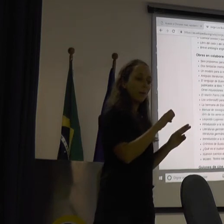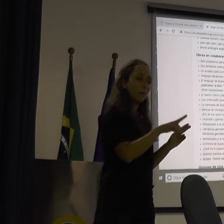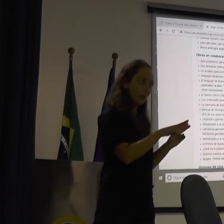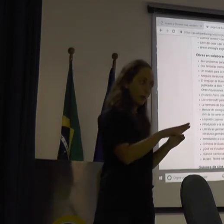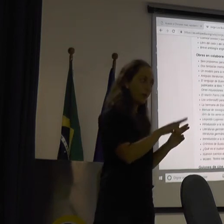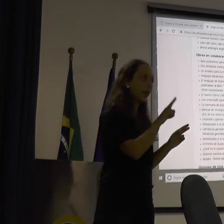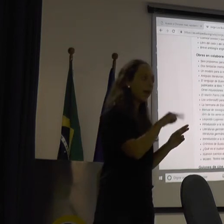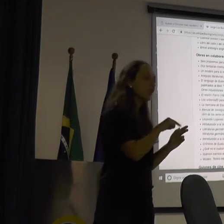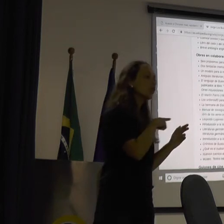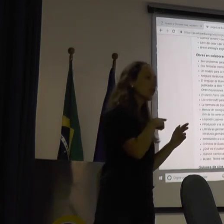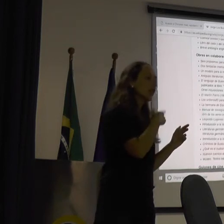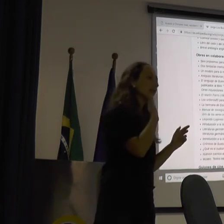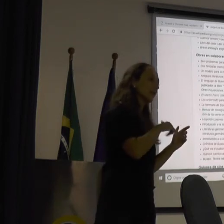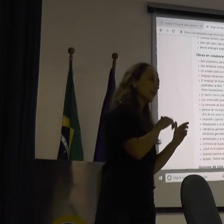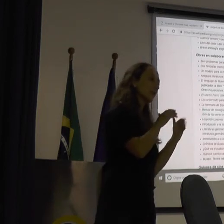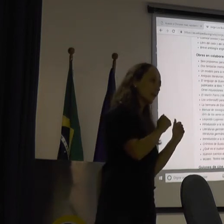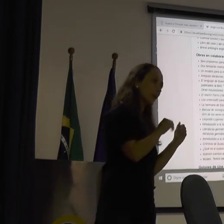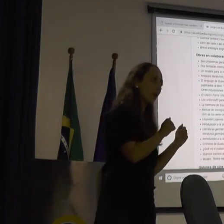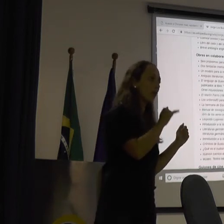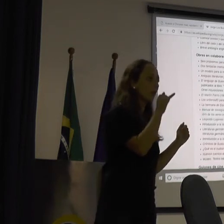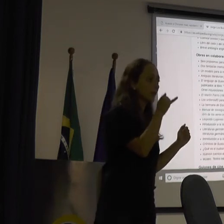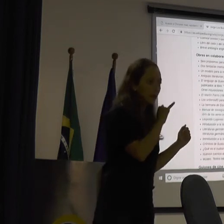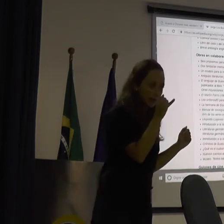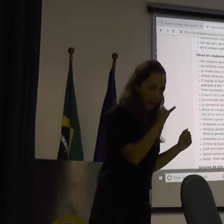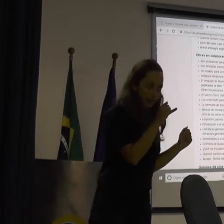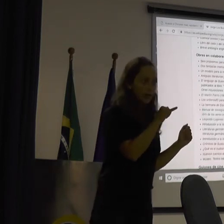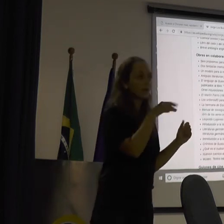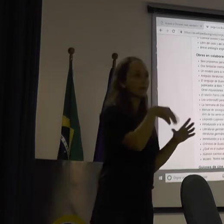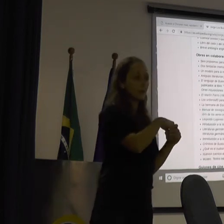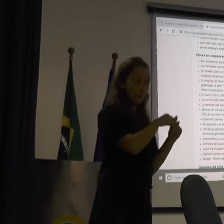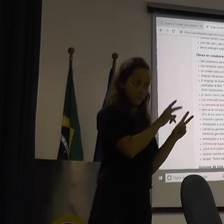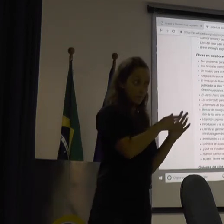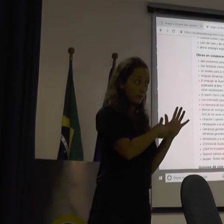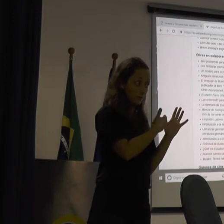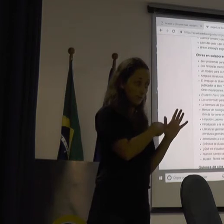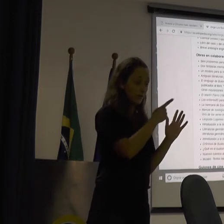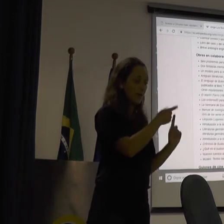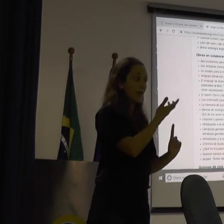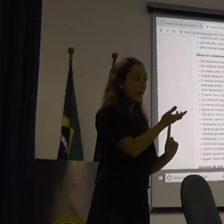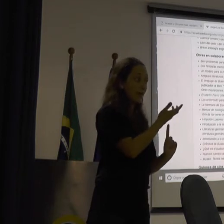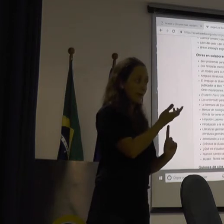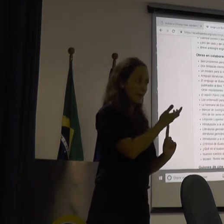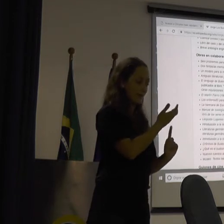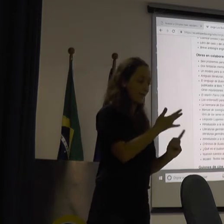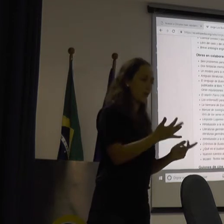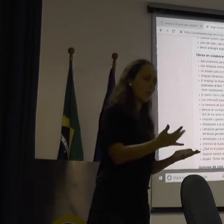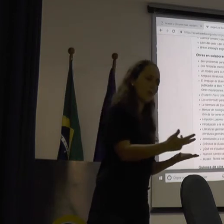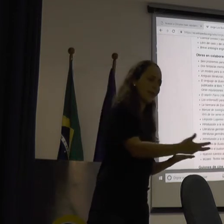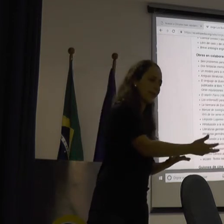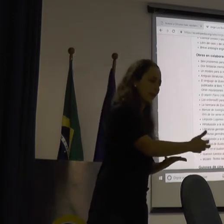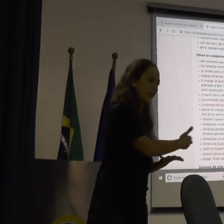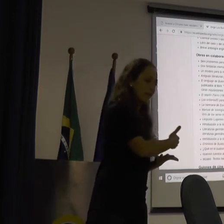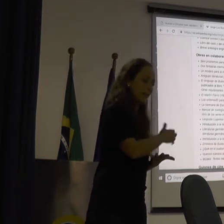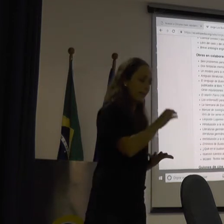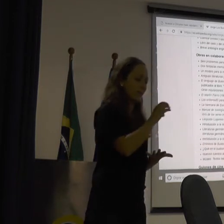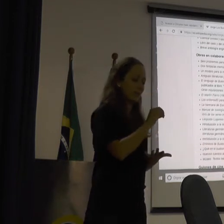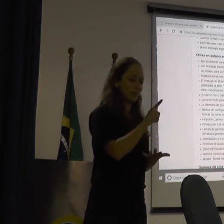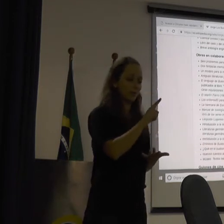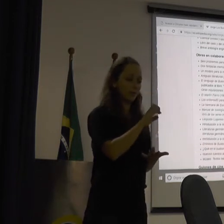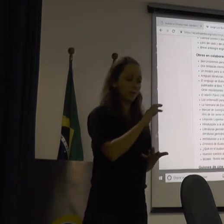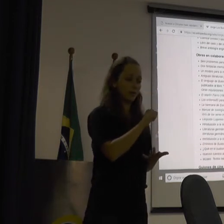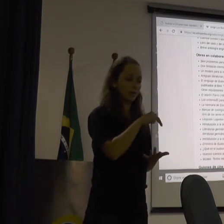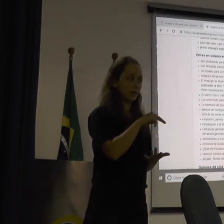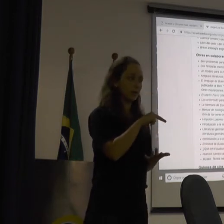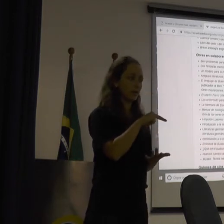espanhol, e nas outras línguas do Brasil nunca ninguém se interessou. É uma antologia, uma coletânea maravilhosa, não?